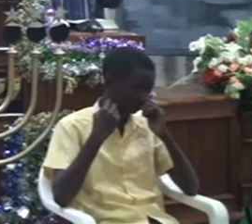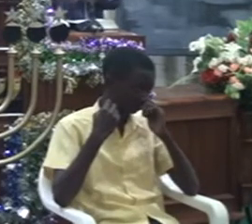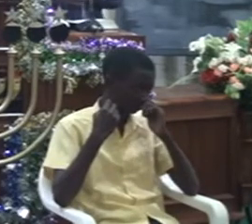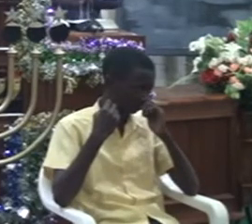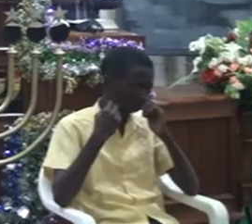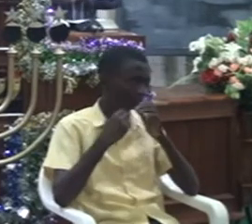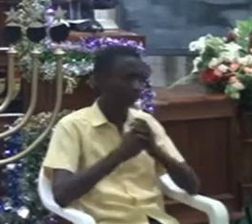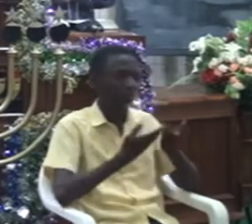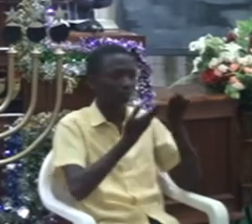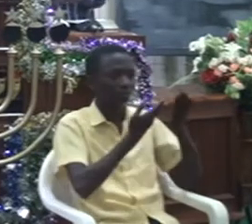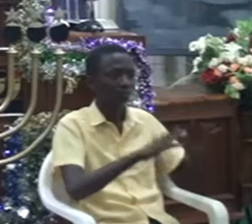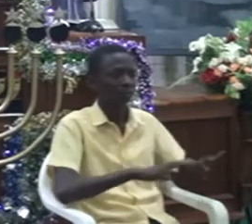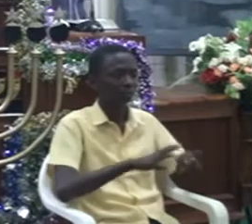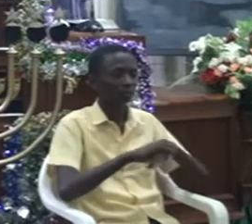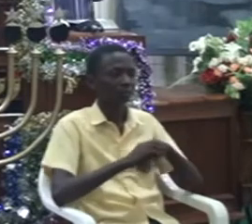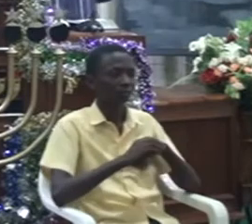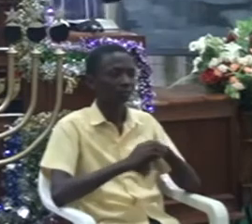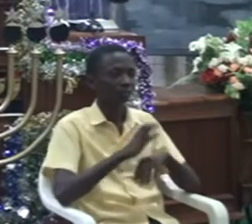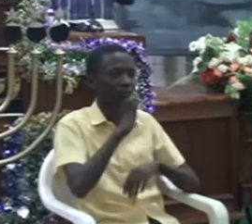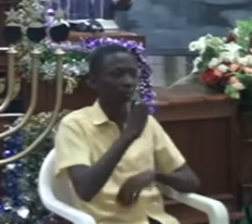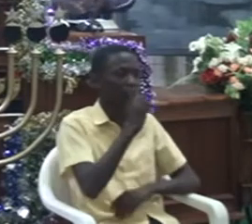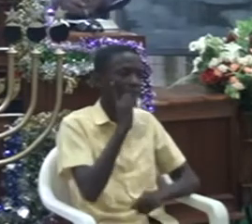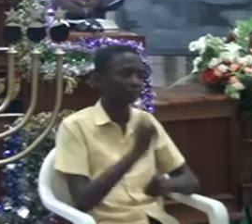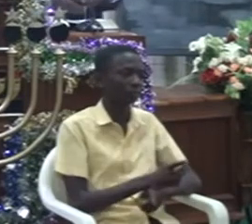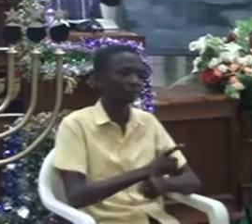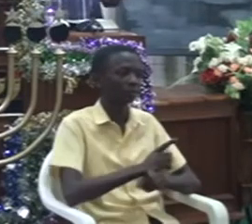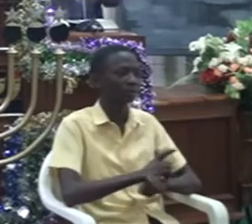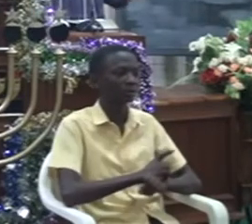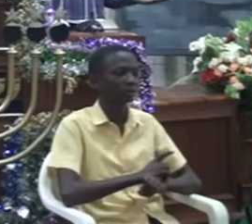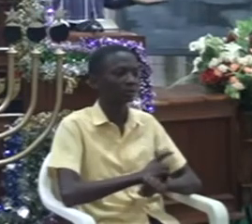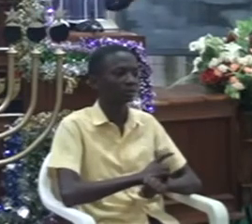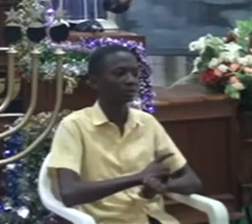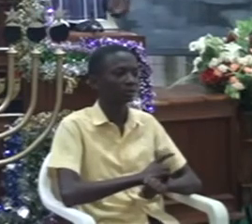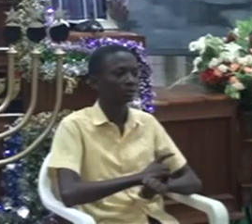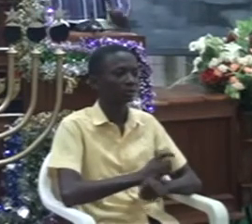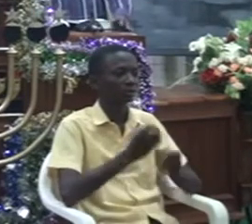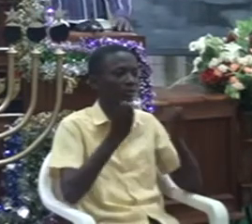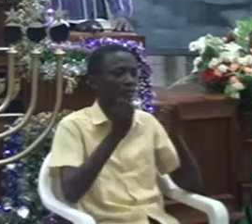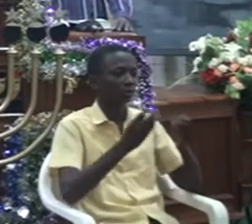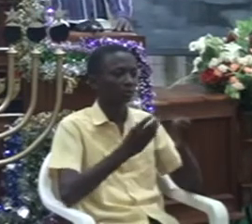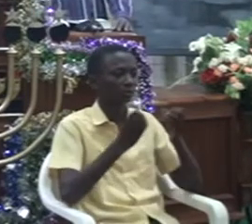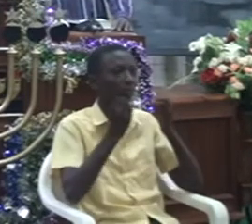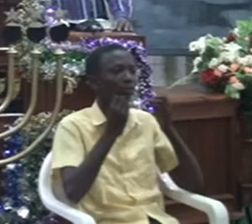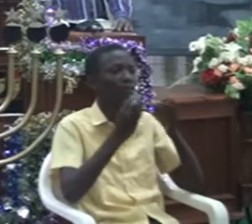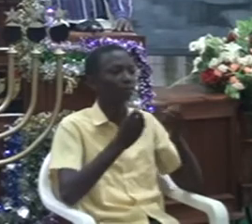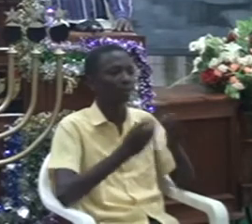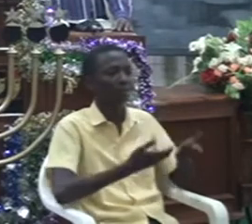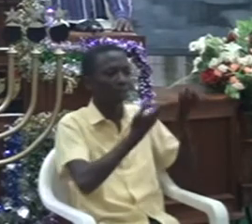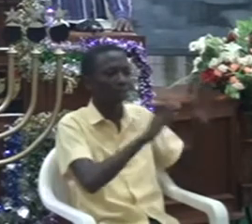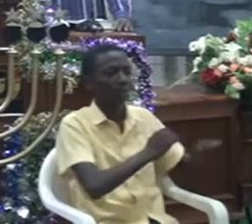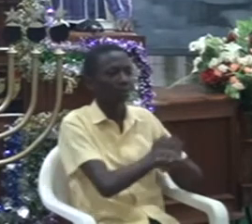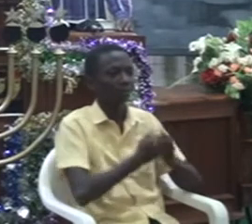wazi. La mort kukufa est une réalité. Kukufa ni mambo ya uhakika. Beaucoup meurent et d'autres